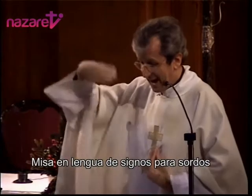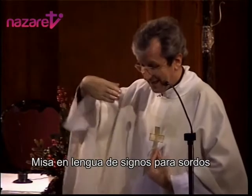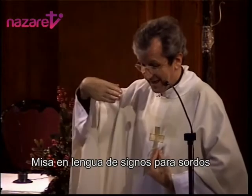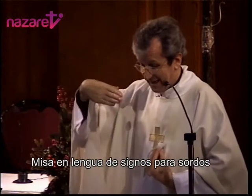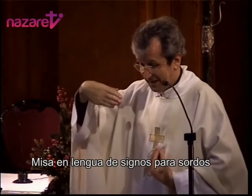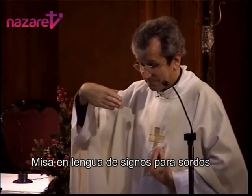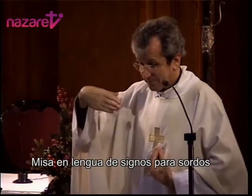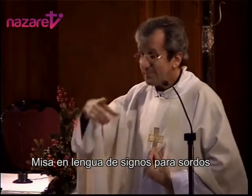gracia.